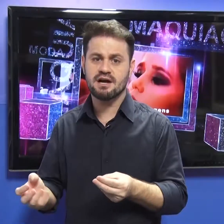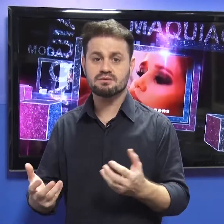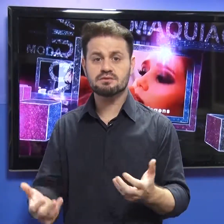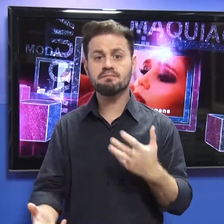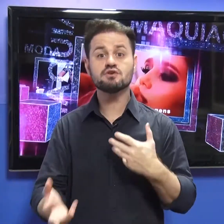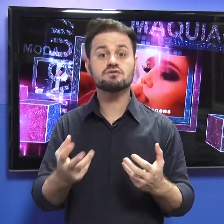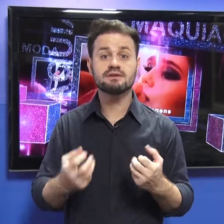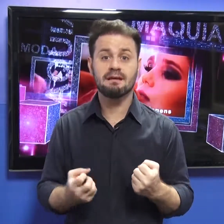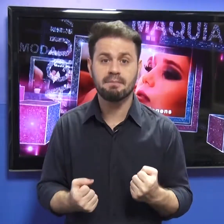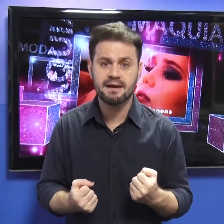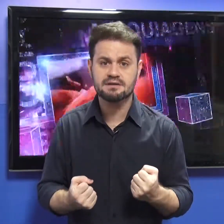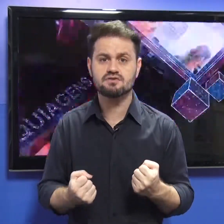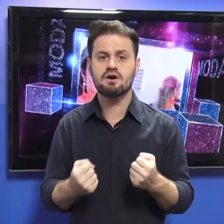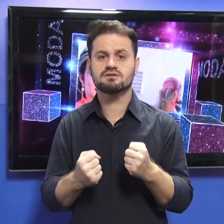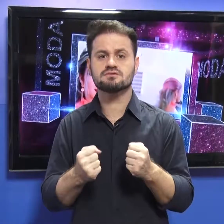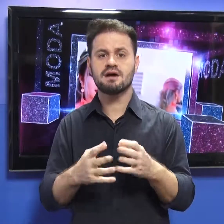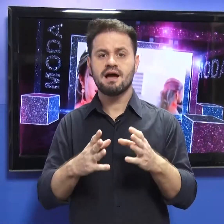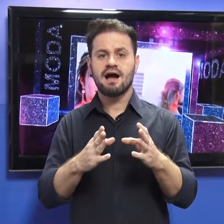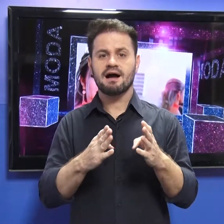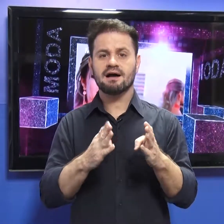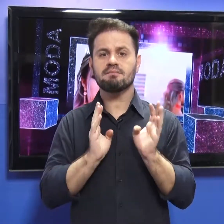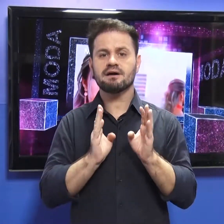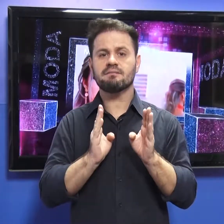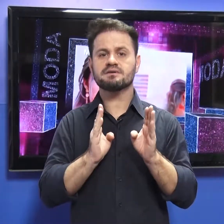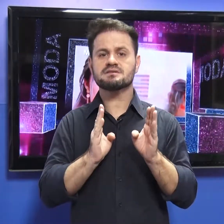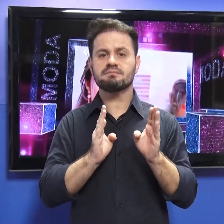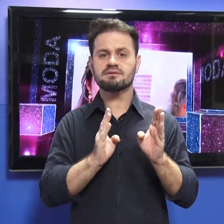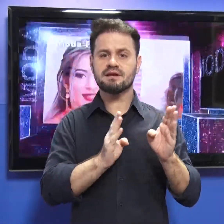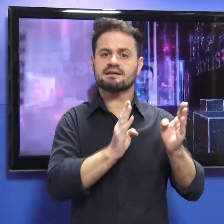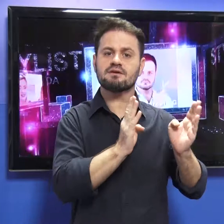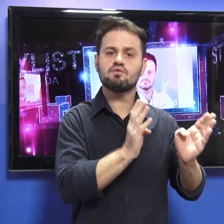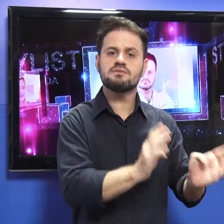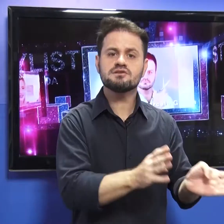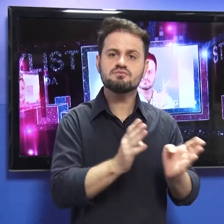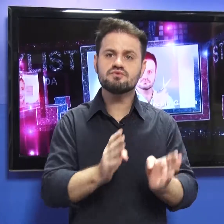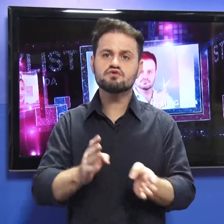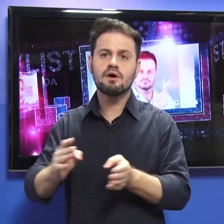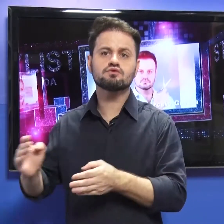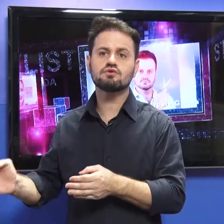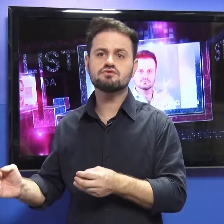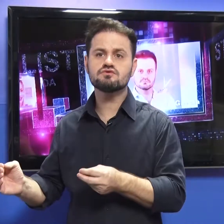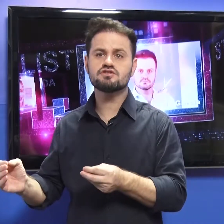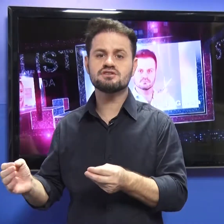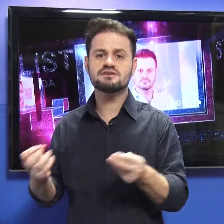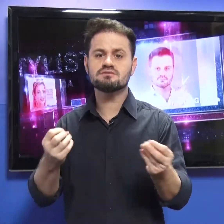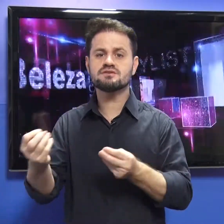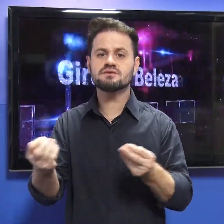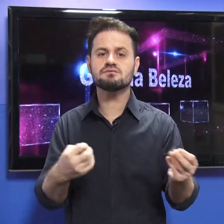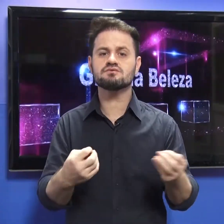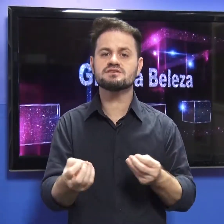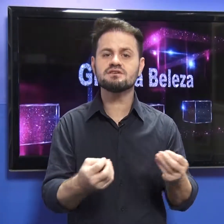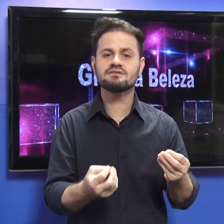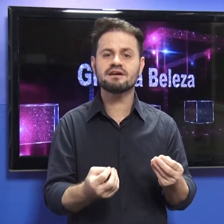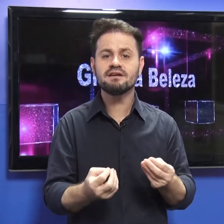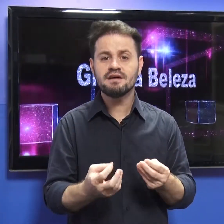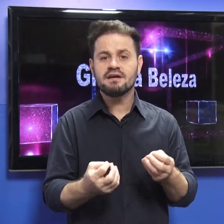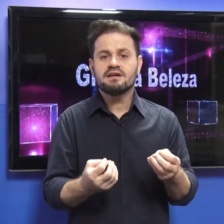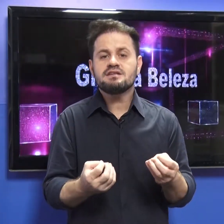depois quando ela pega as fotos acaba percebendo que ela está com o mesmo visual todos os dias inclusive não conseguindo nem identificar